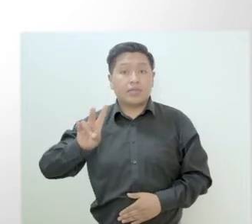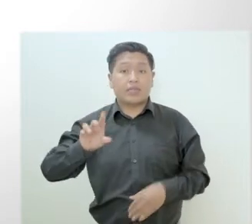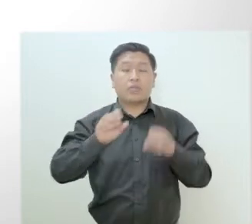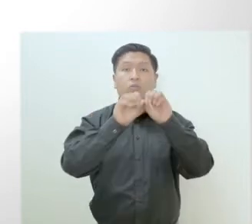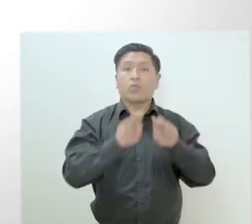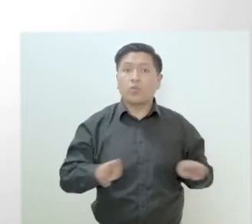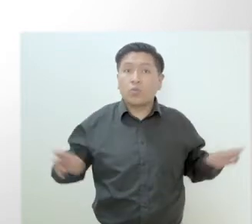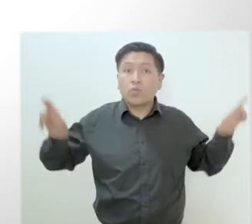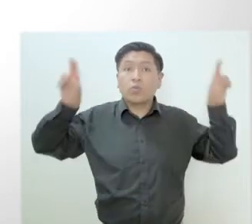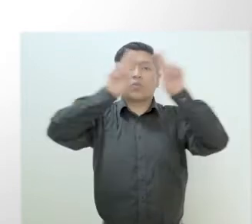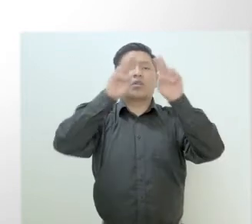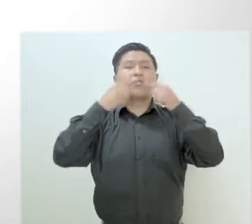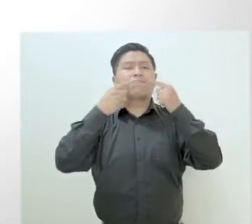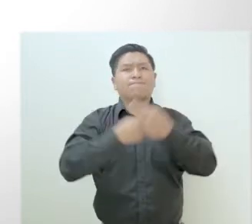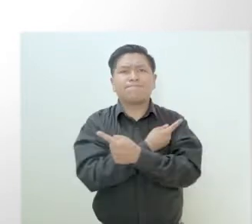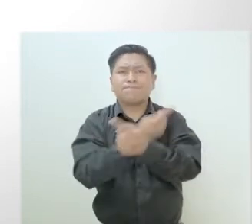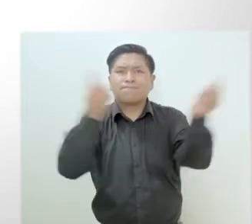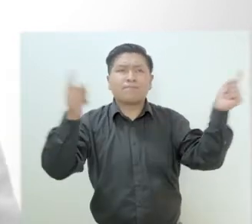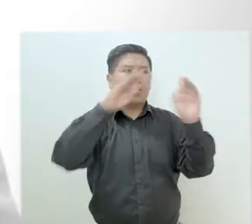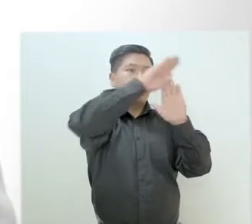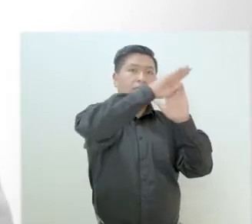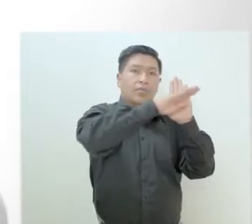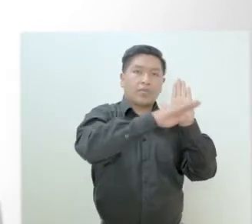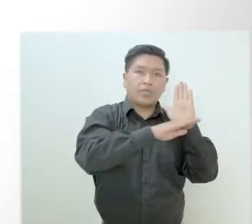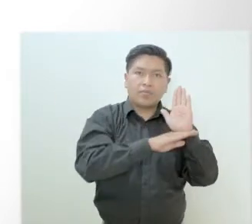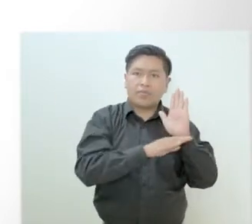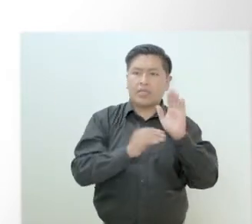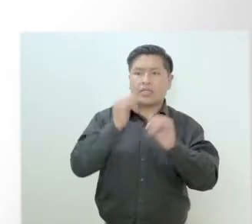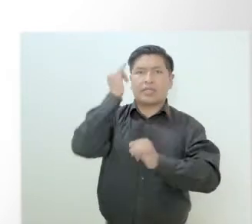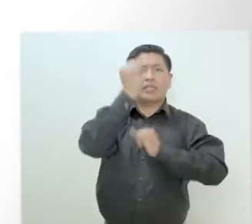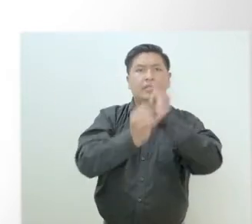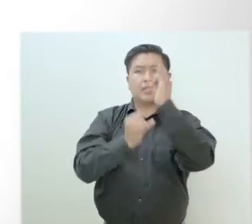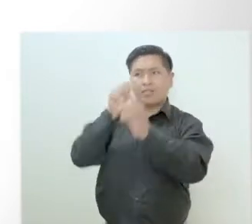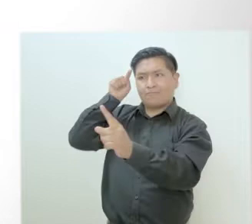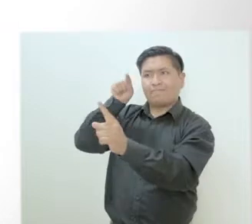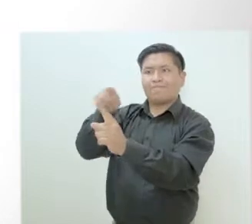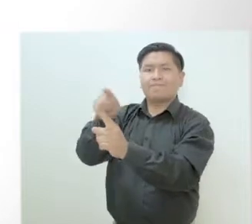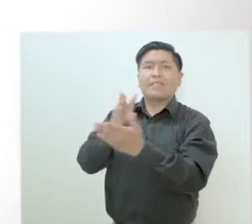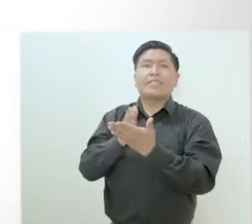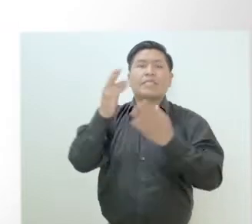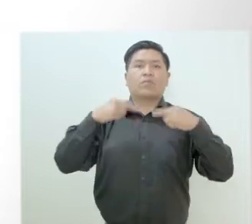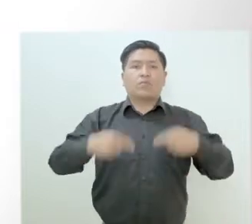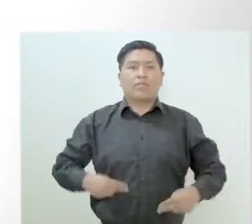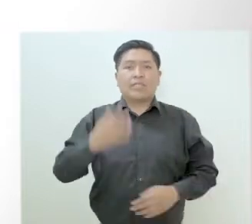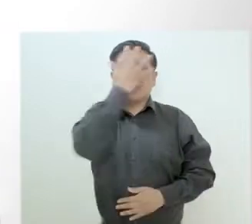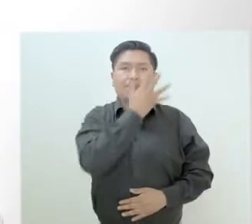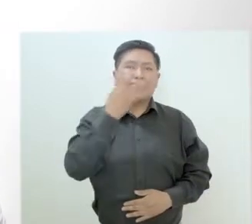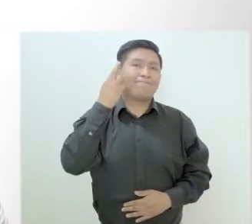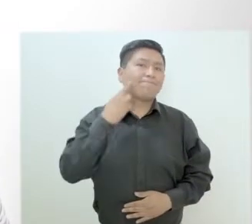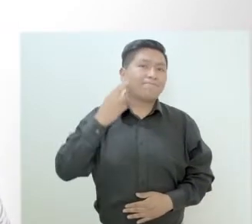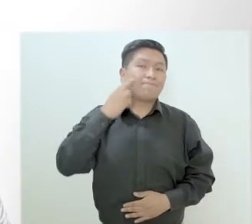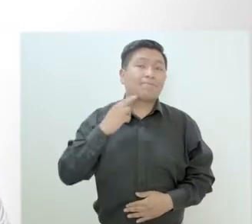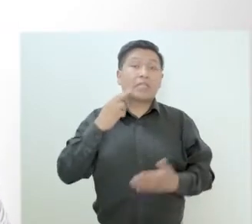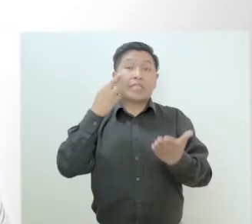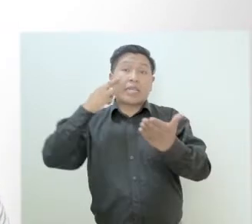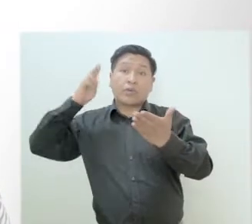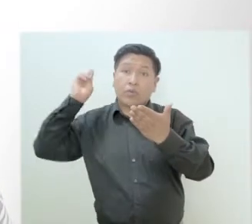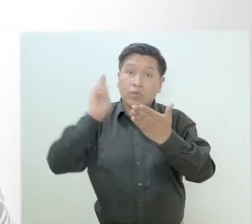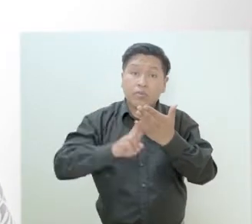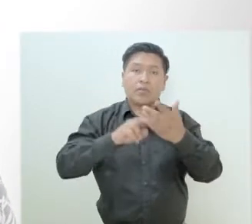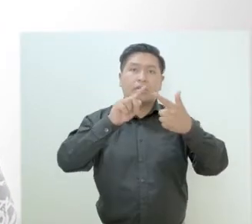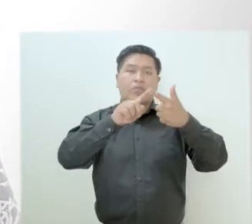68/237. Las Naciones Unidas declaran el Decenio Internacional para los Afrodescendientes.